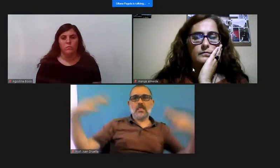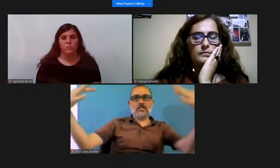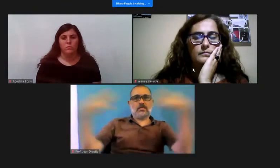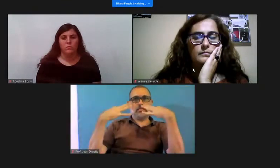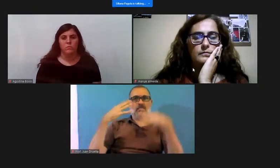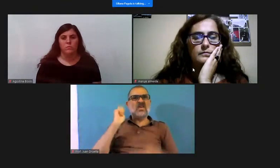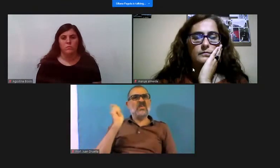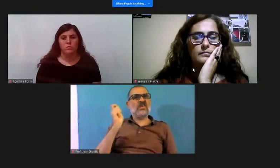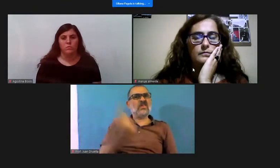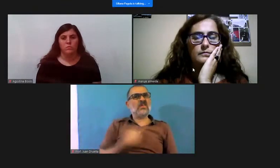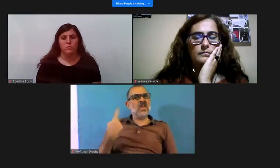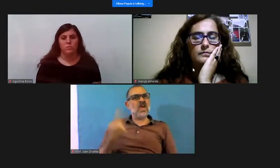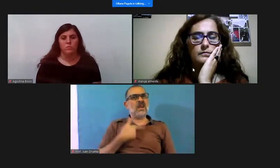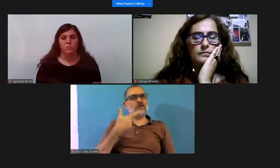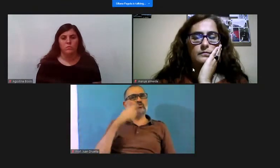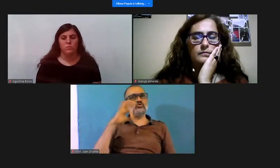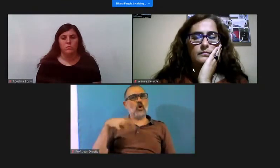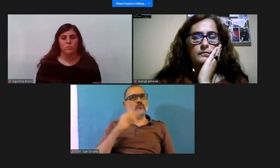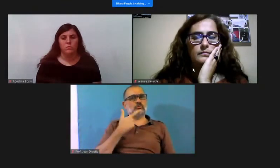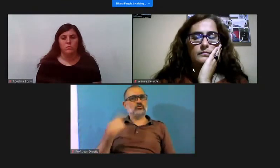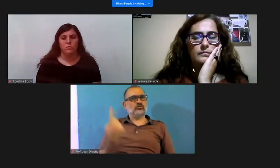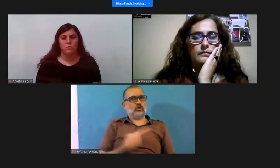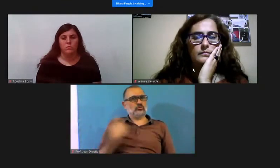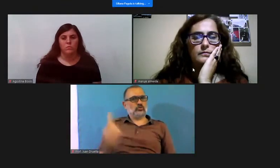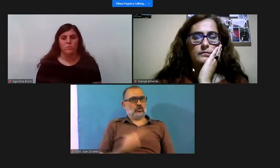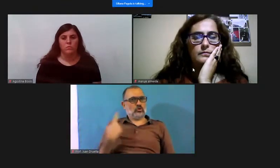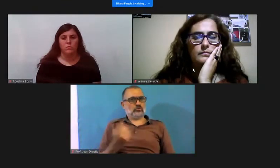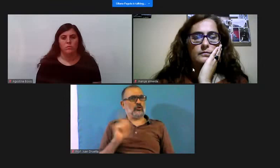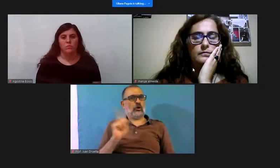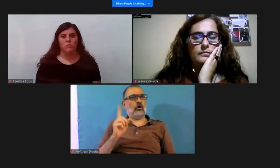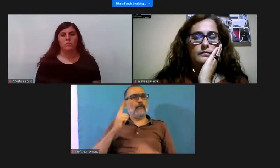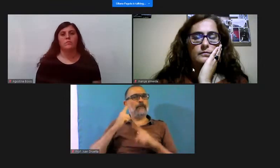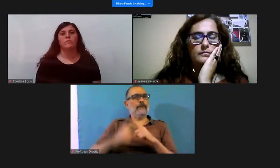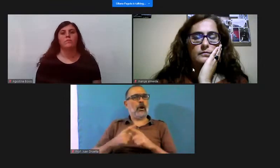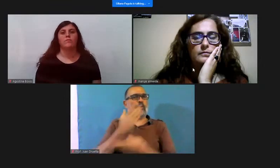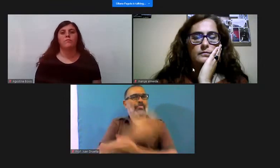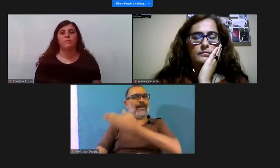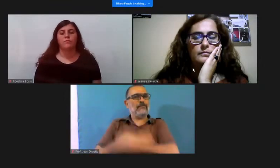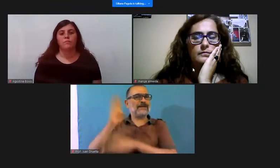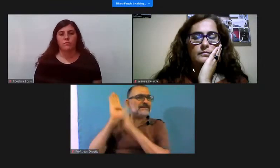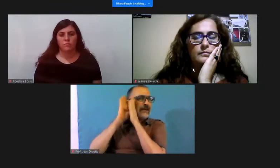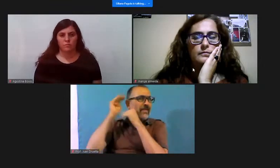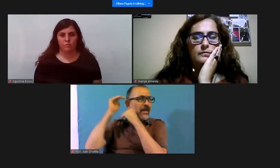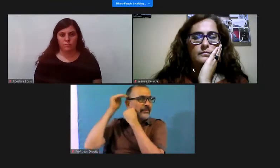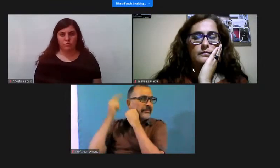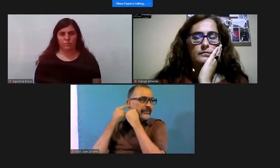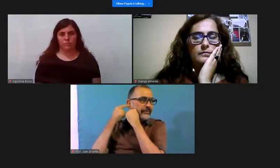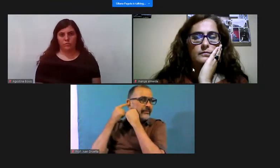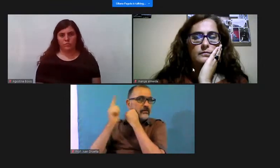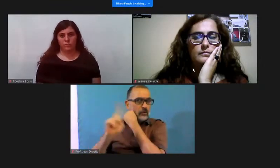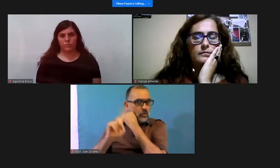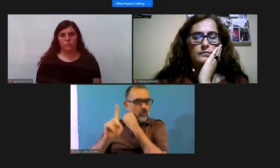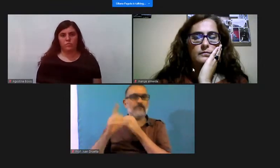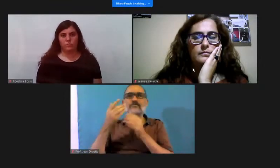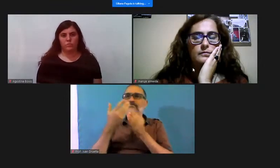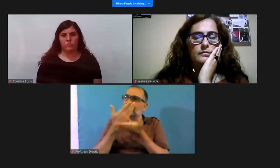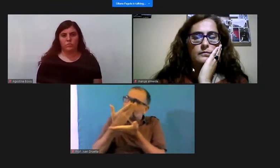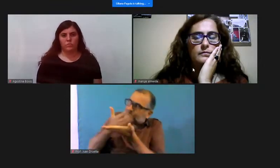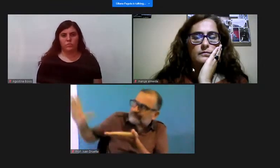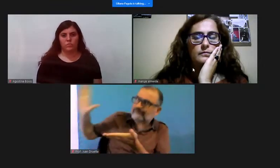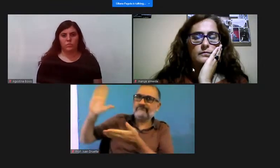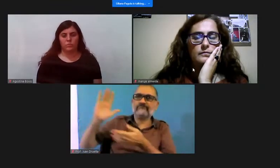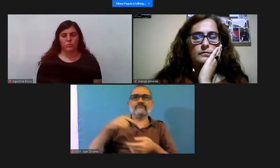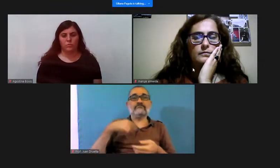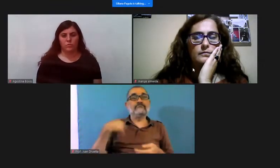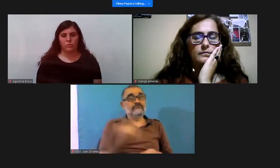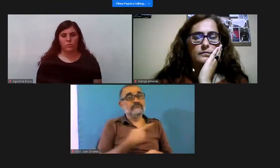es mostrar a la sociedad y que la sociedad nos vea quiénes somos nosotros. No porque somos